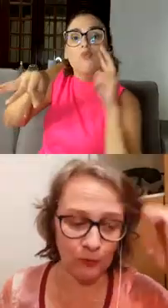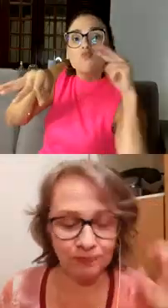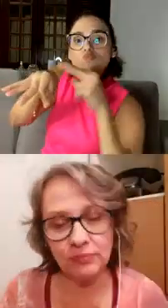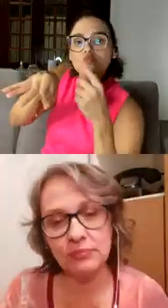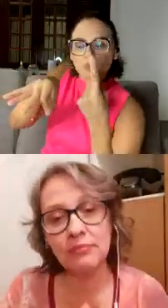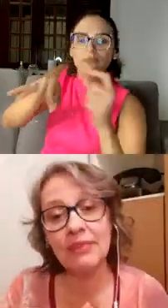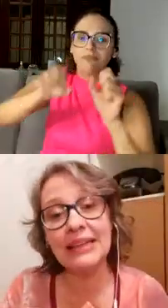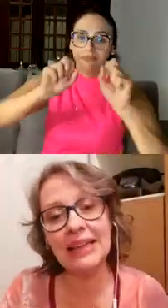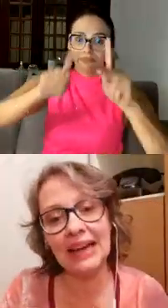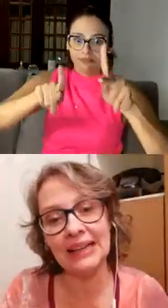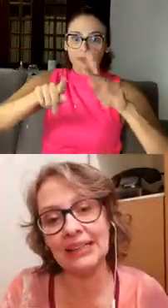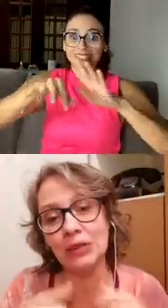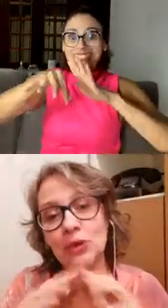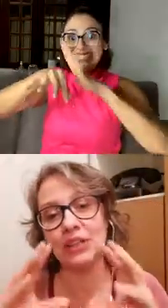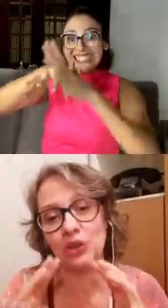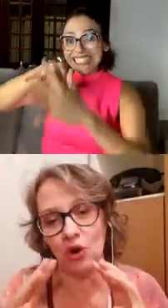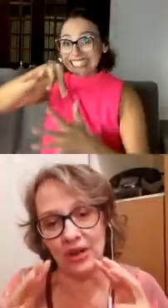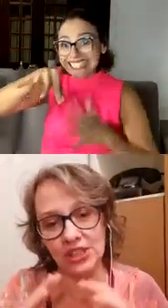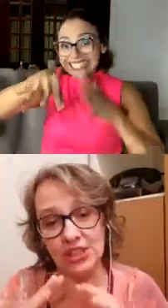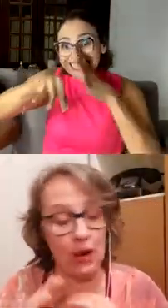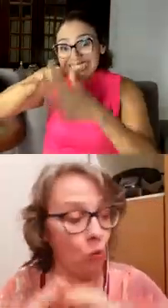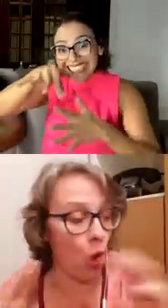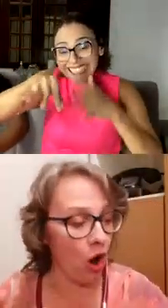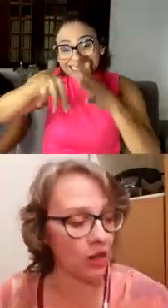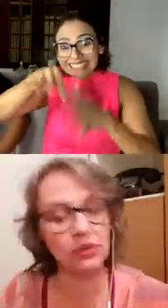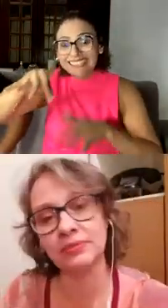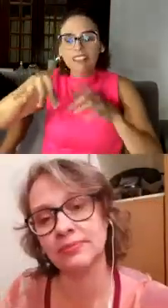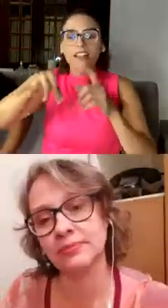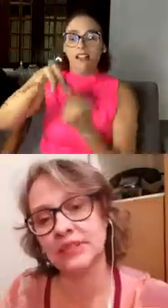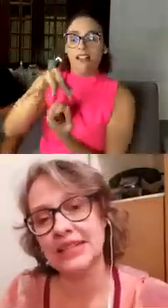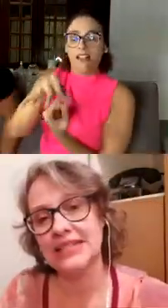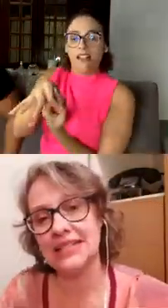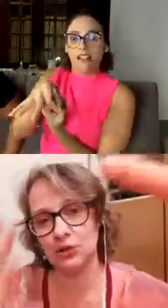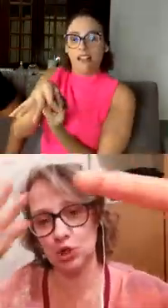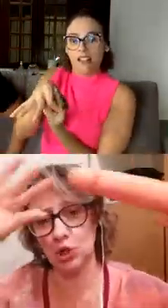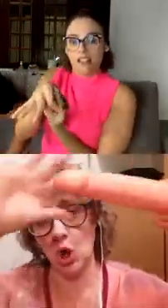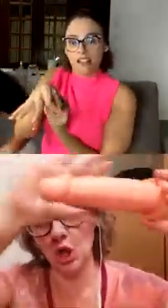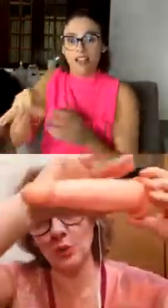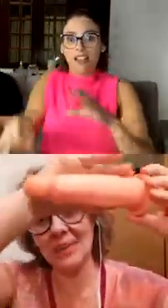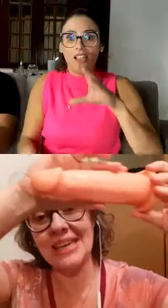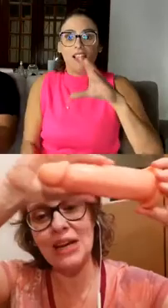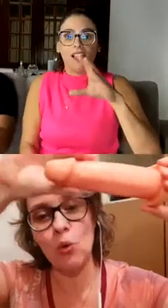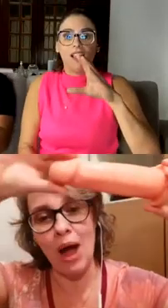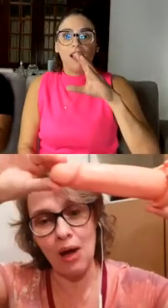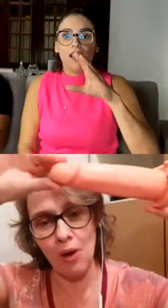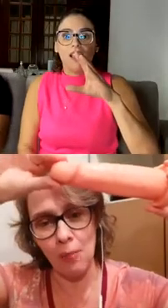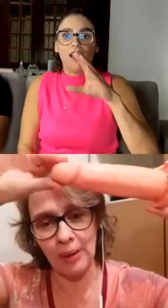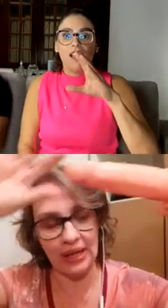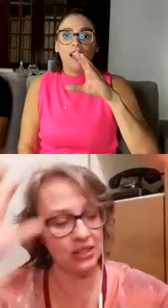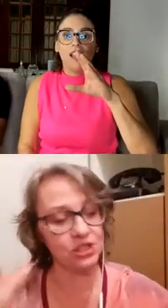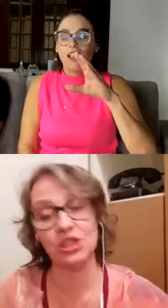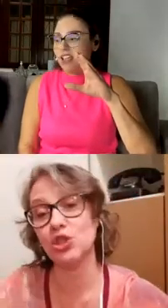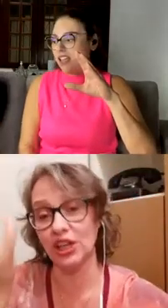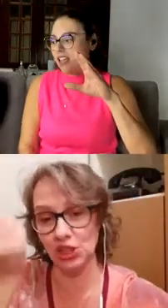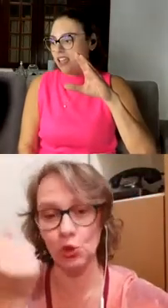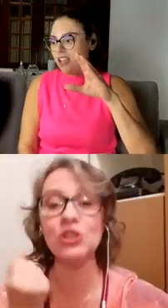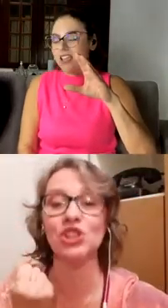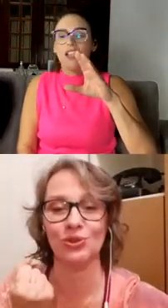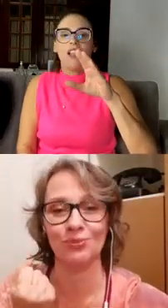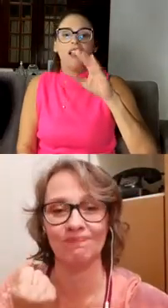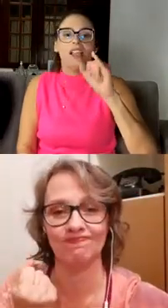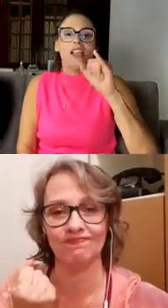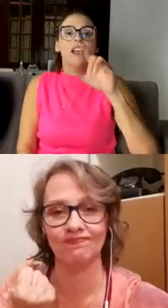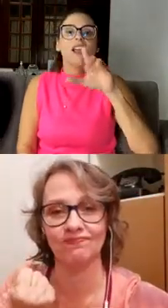entendeu que o clitóris é o órgão sensório igual ao pênis, só que